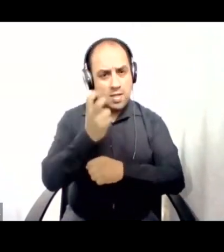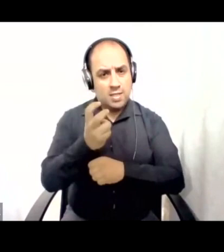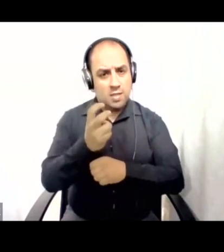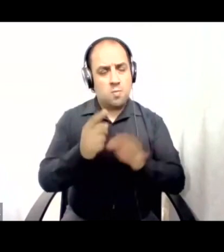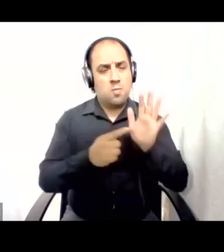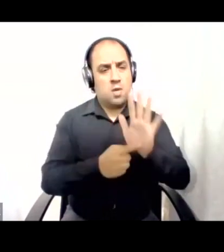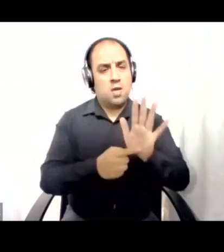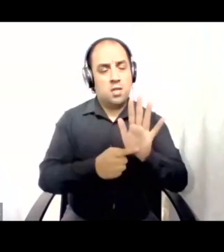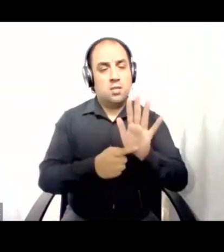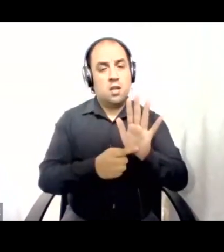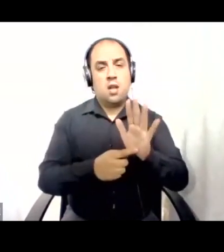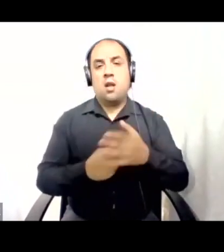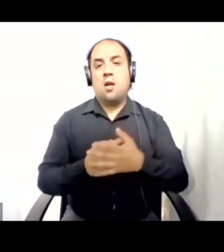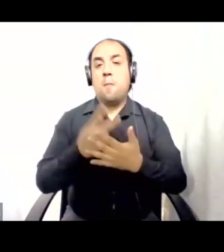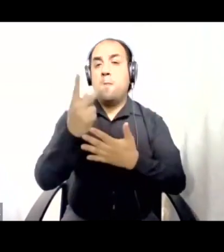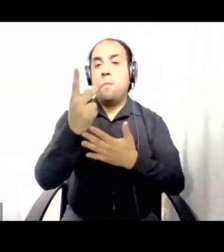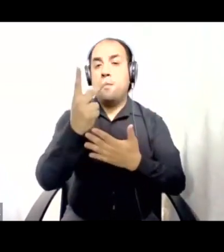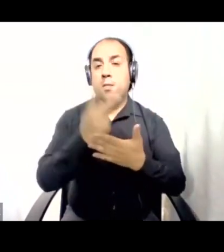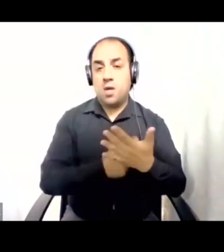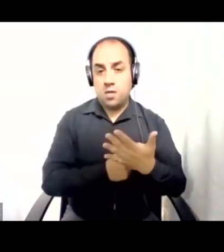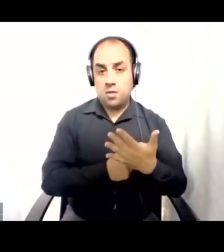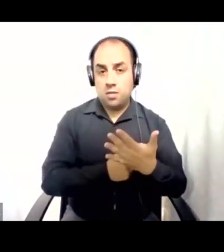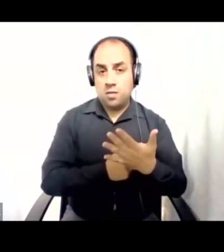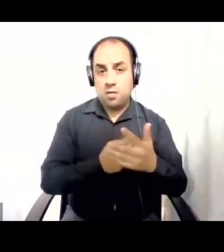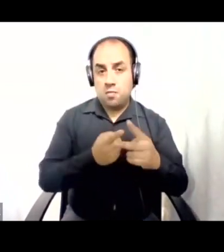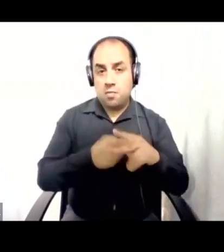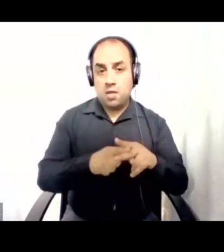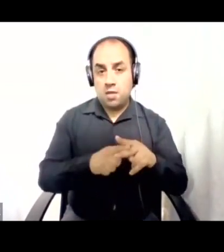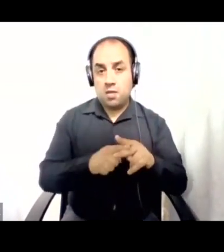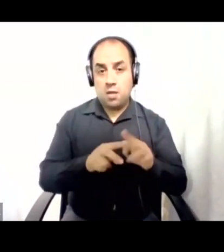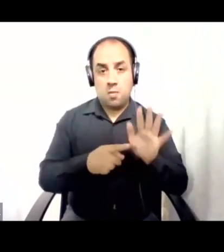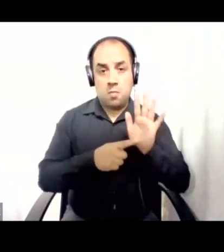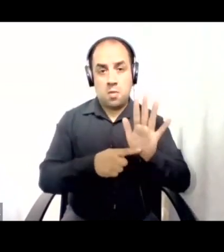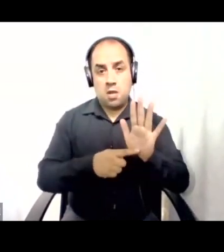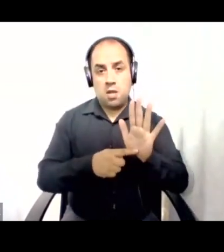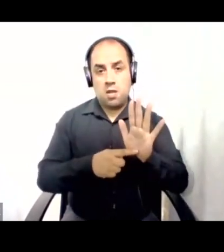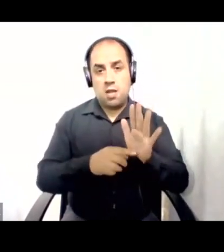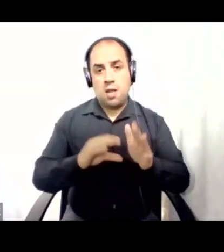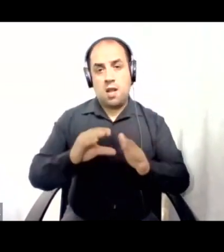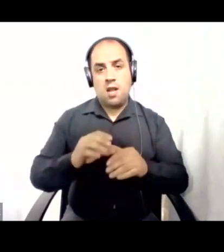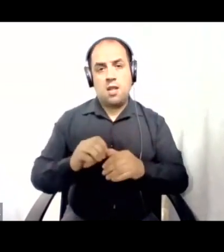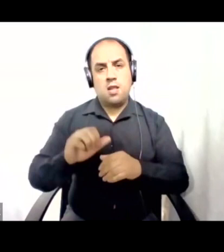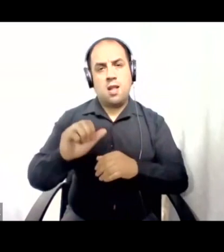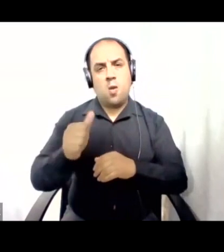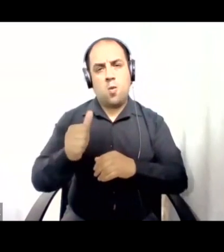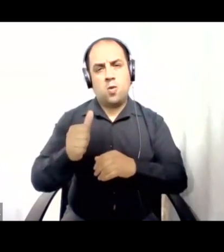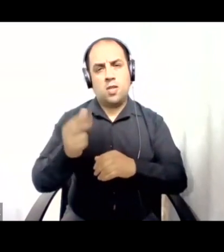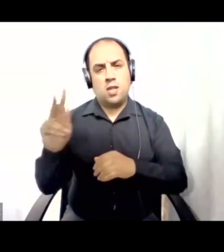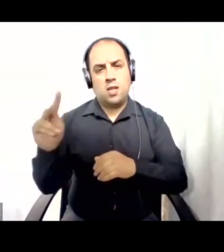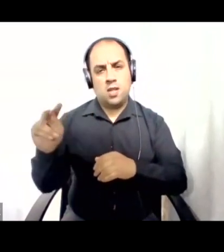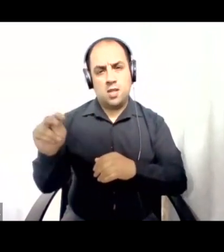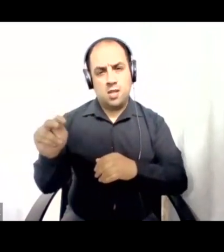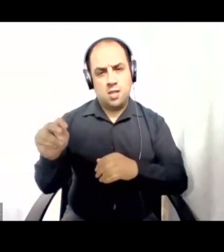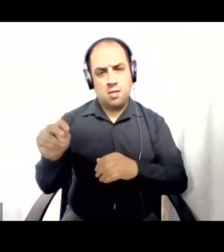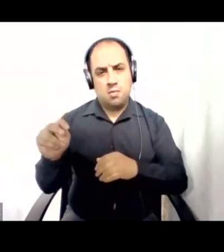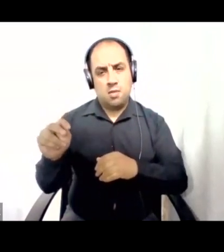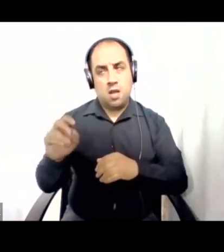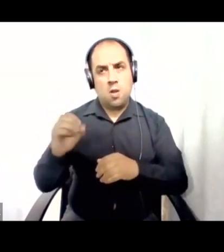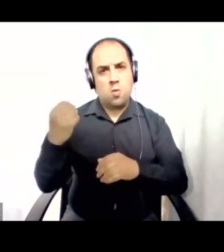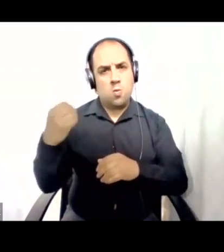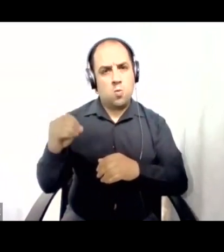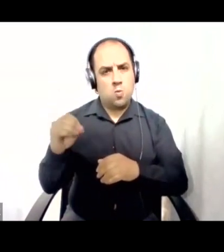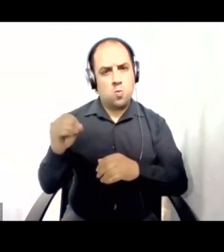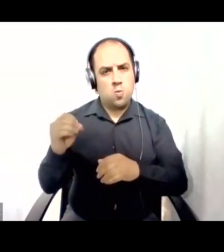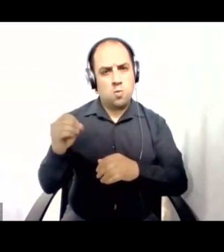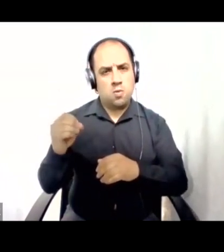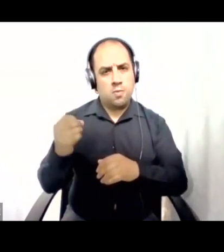introducción de un programa que salió en el 11, hace, si mal no recuerdo, en octubre empezó